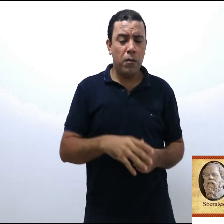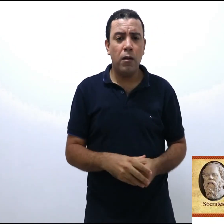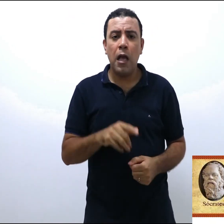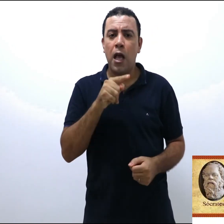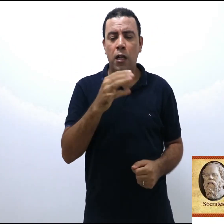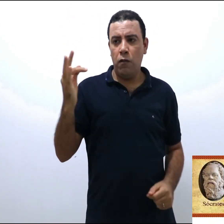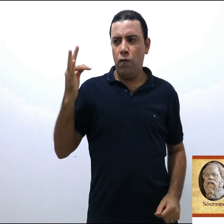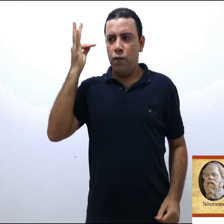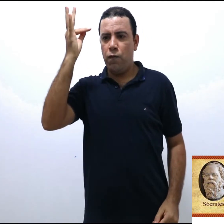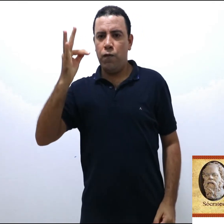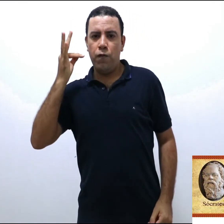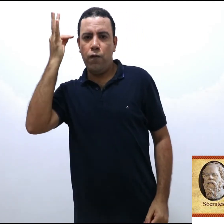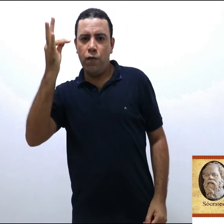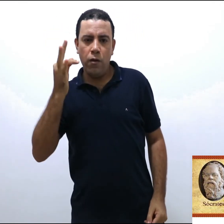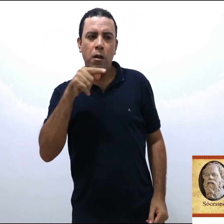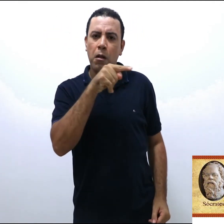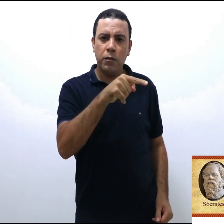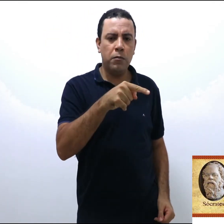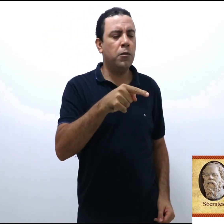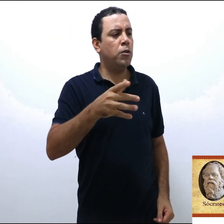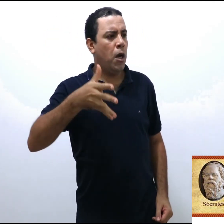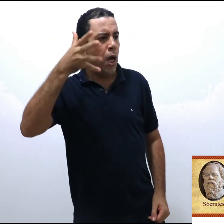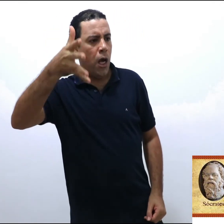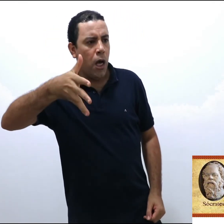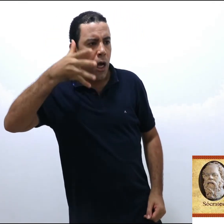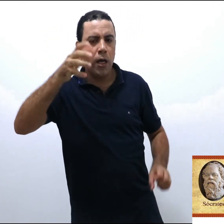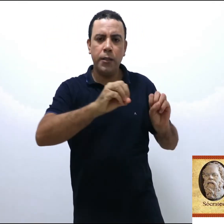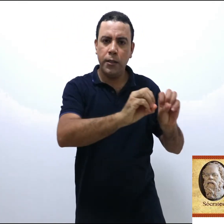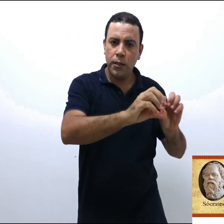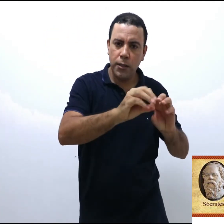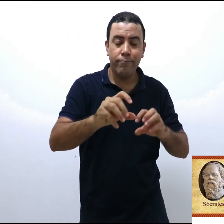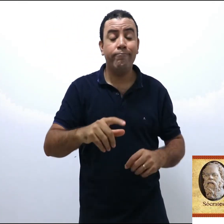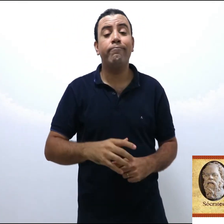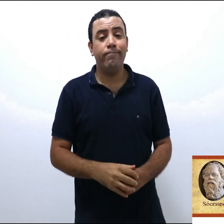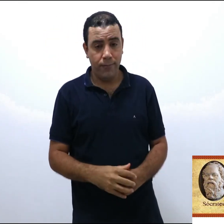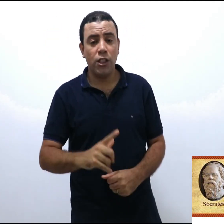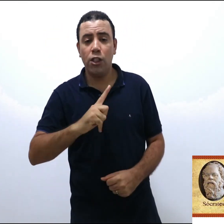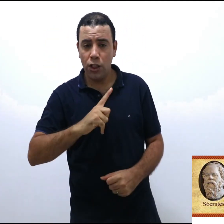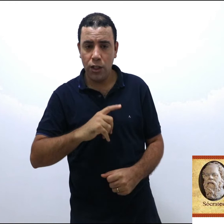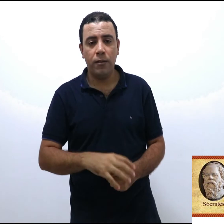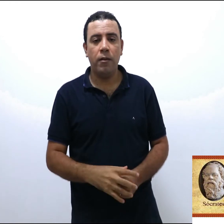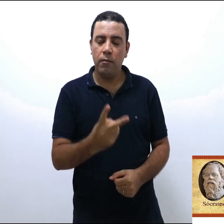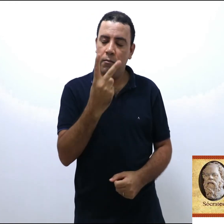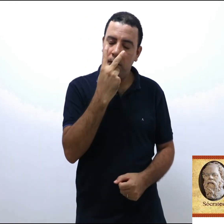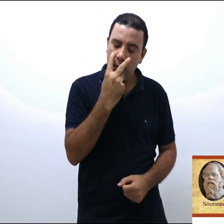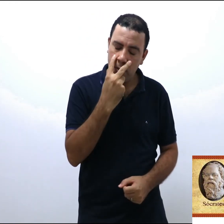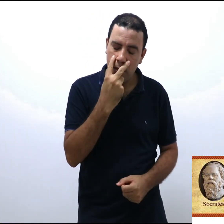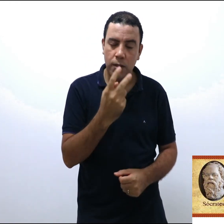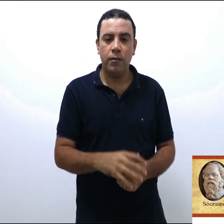seus filósofos, uma oratória, com seus ensinos, como por exemplo